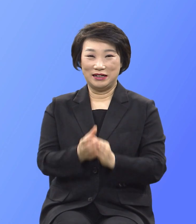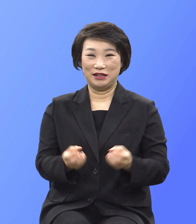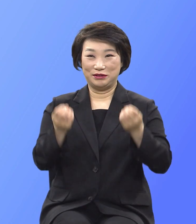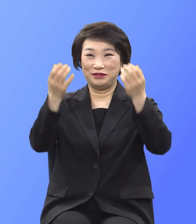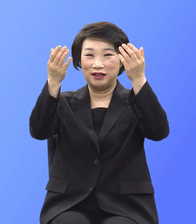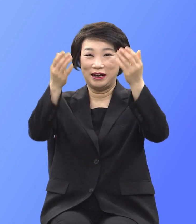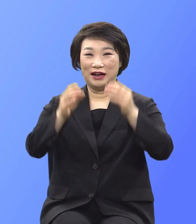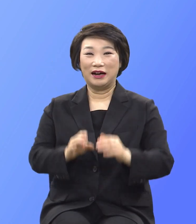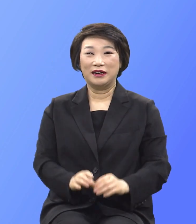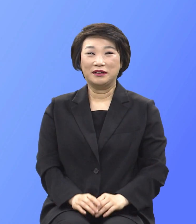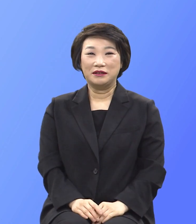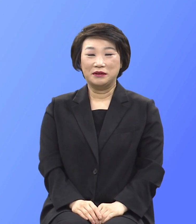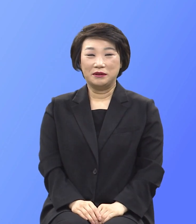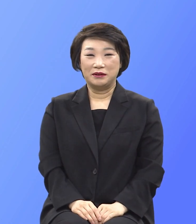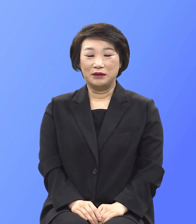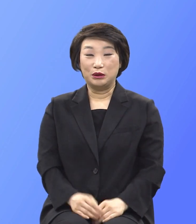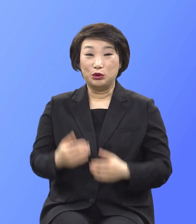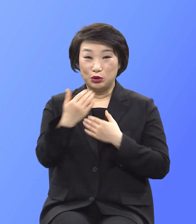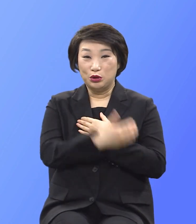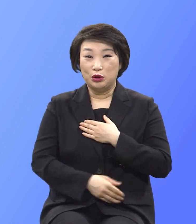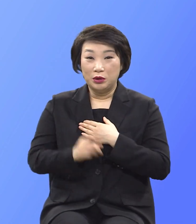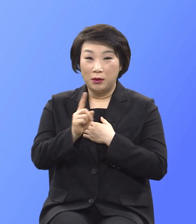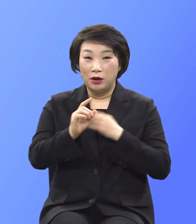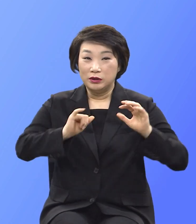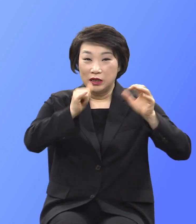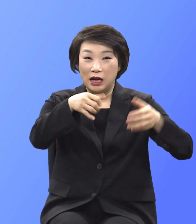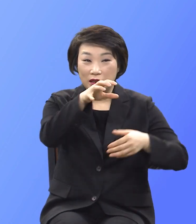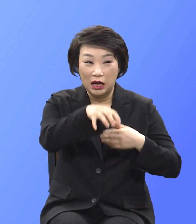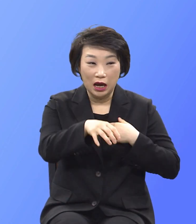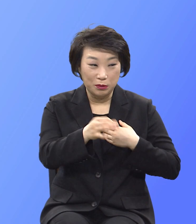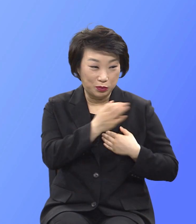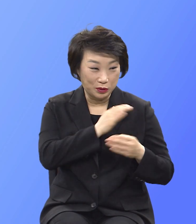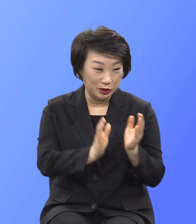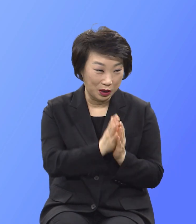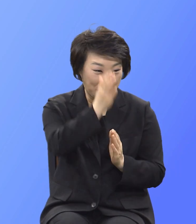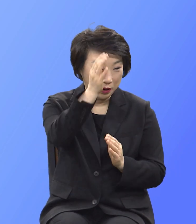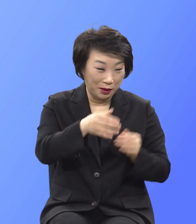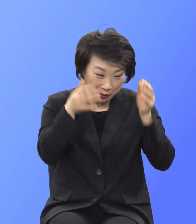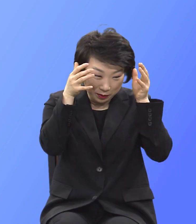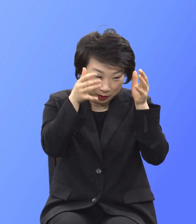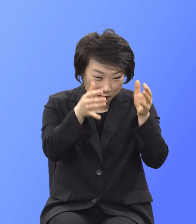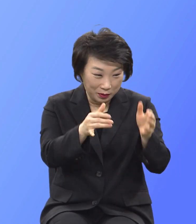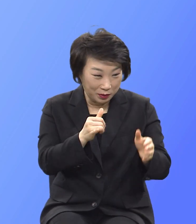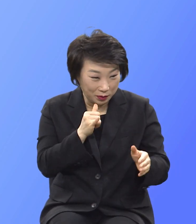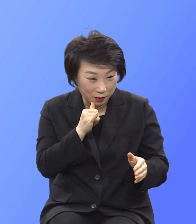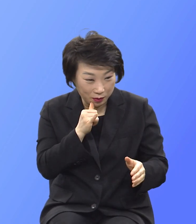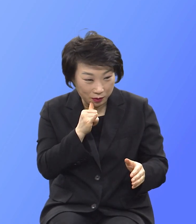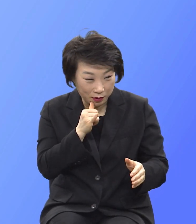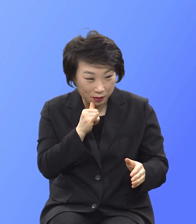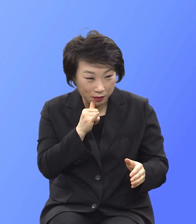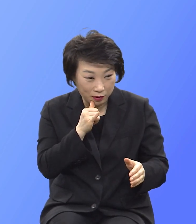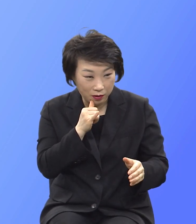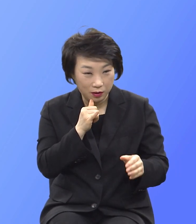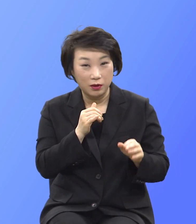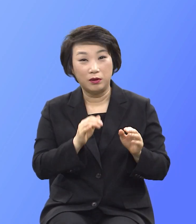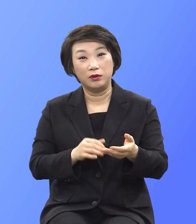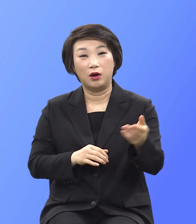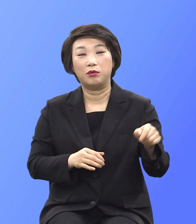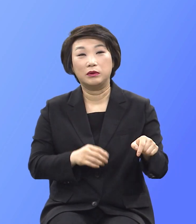할렐루야. 이 육신은 세상의 부귀영화에 집착된